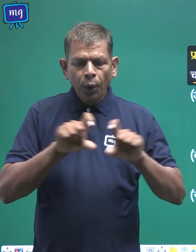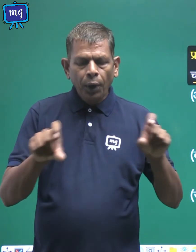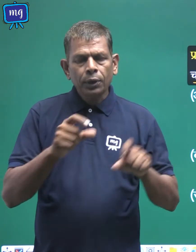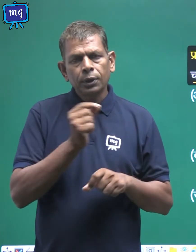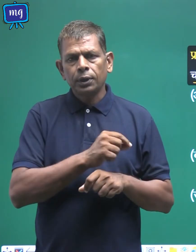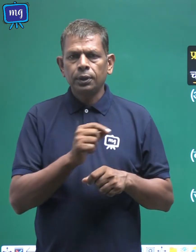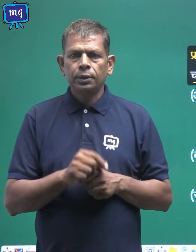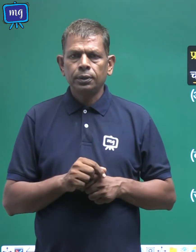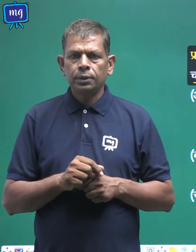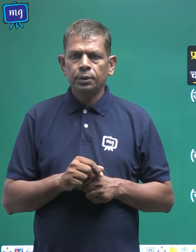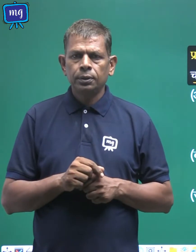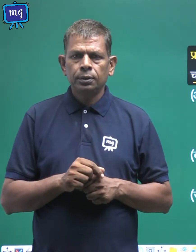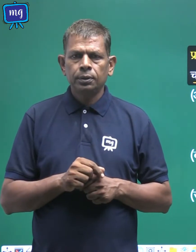हैं।